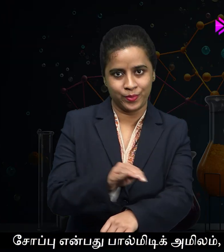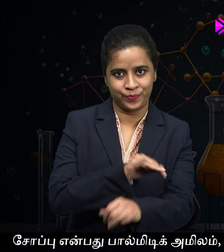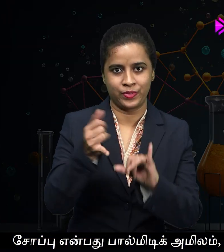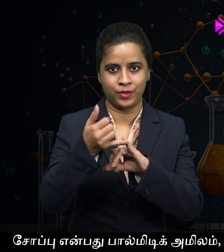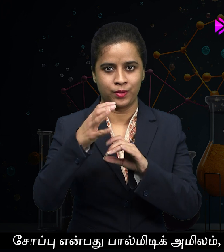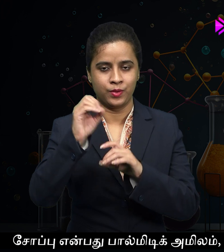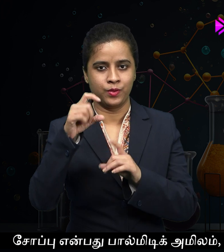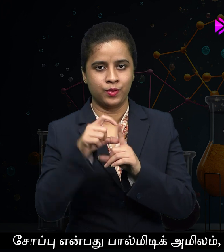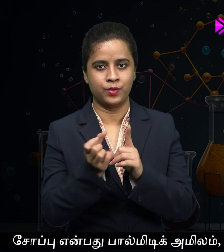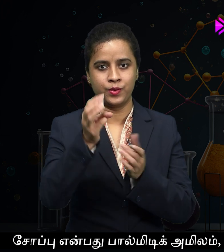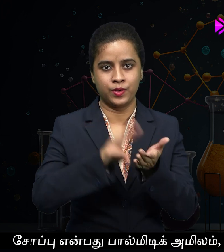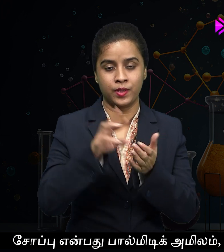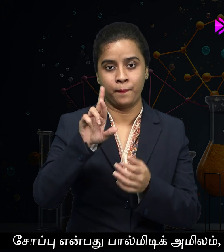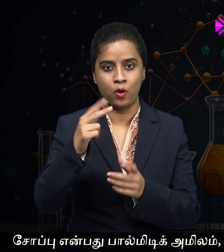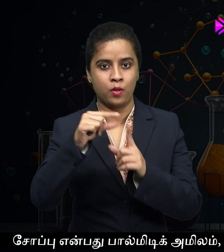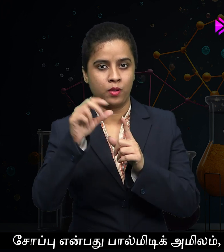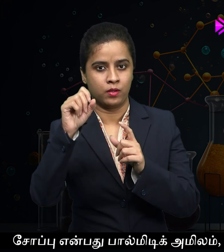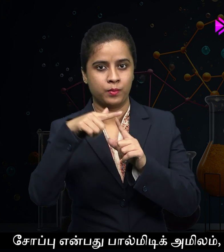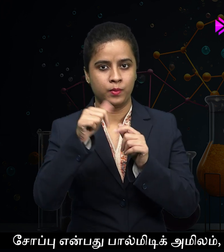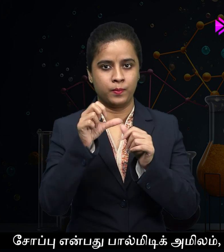சோப்பு என்பது